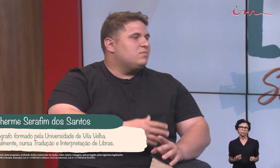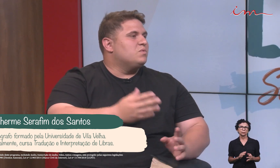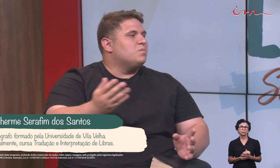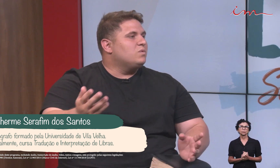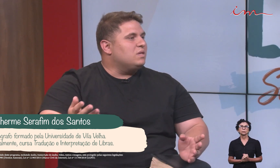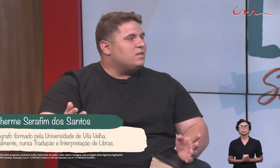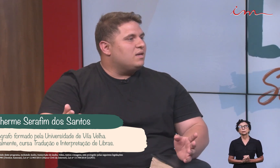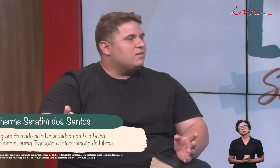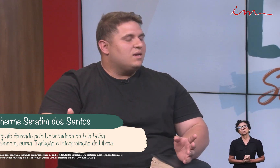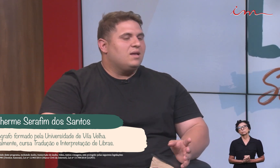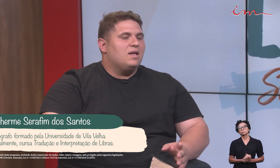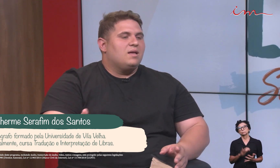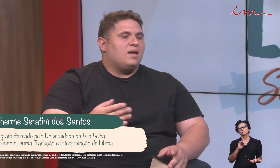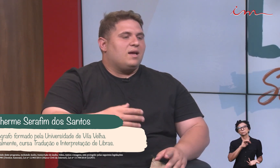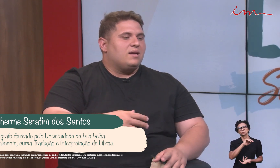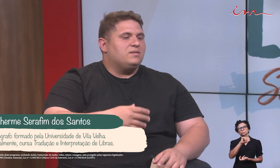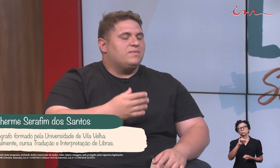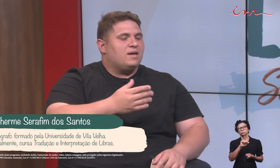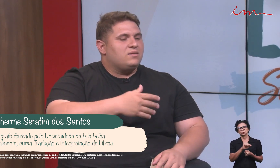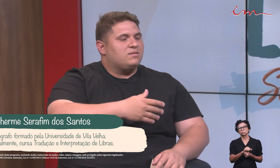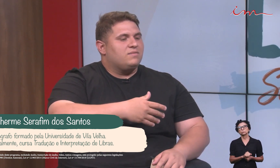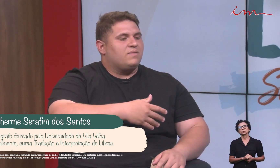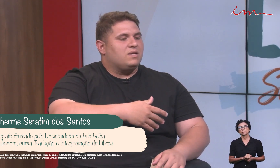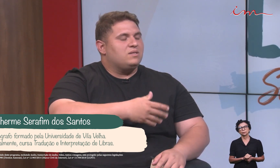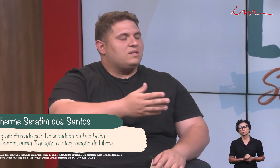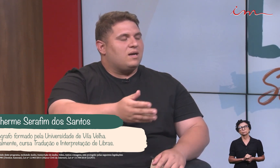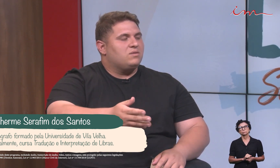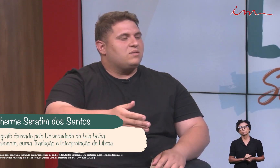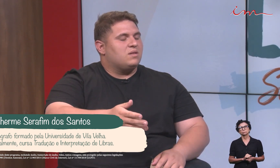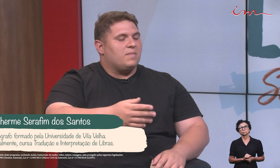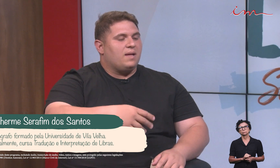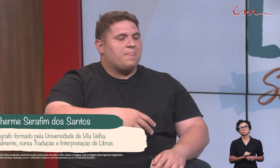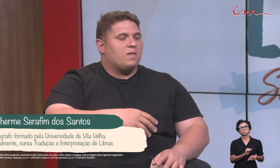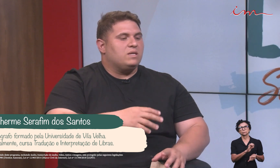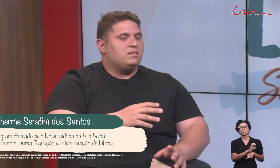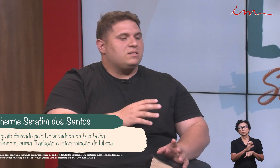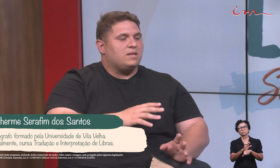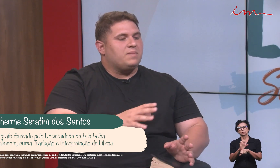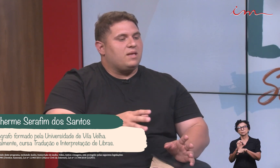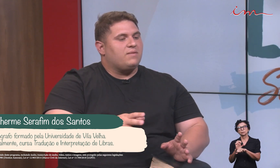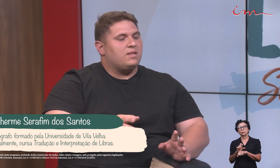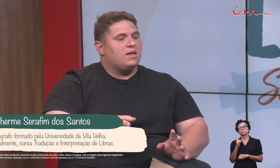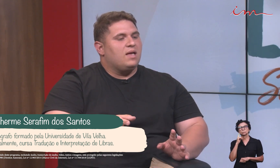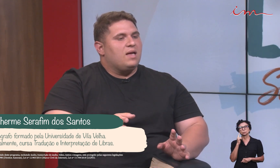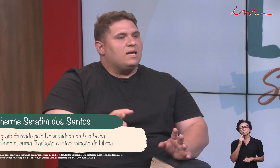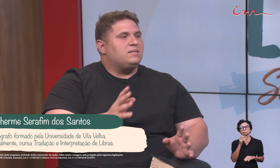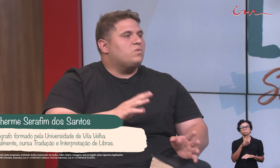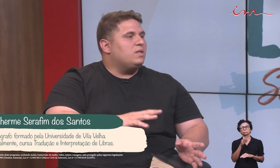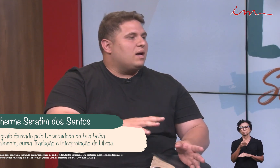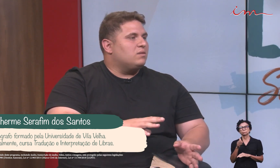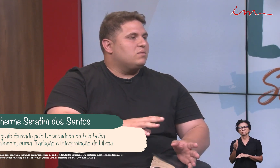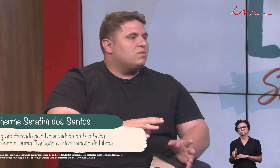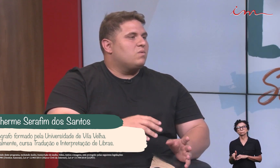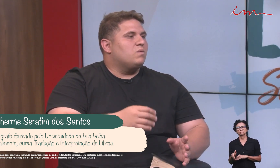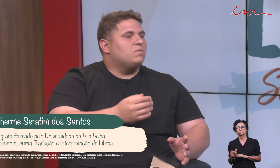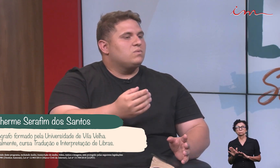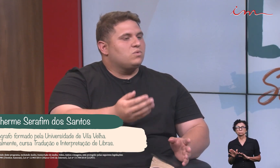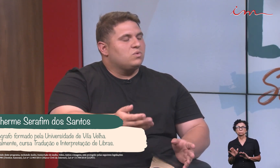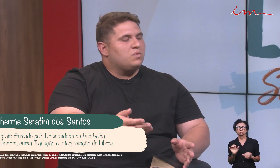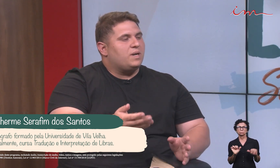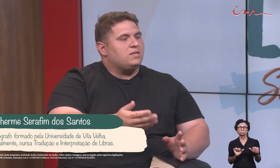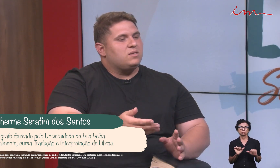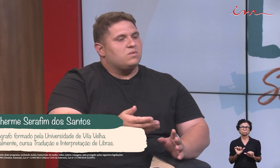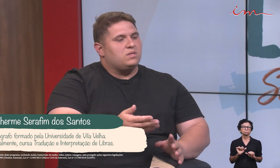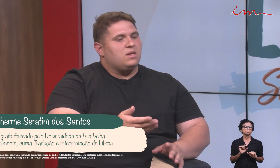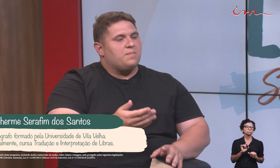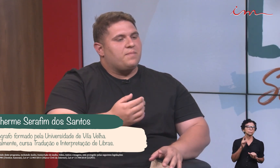membros do mundo inteiro, né, de vários estados também, então a gente sempre tem que ter esse cuidado com o